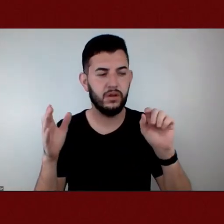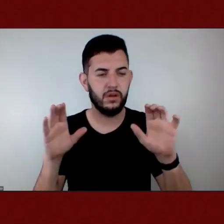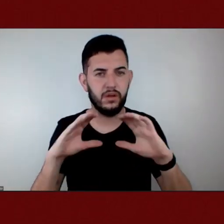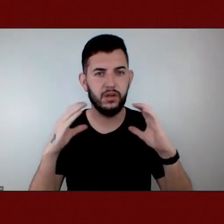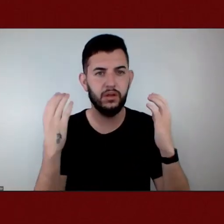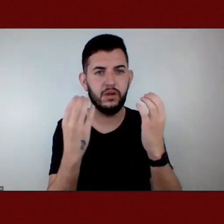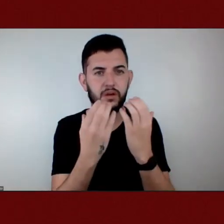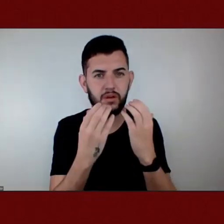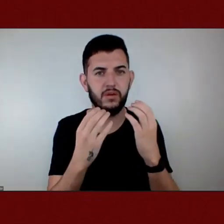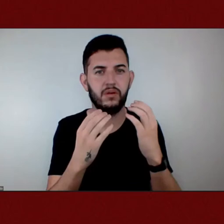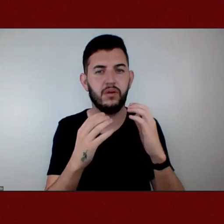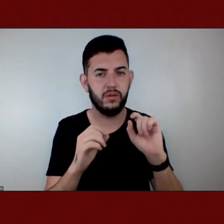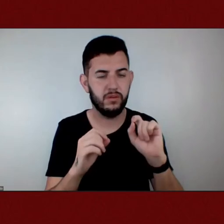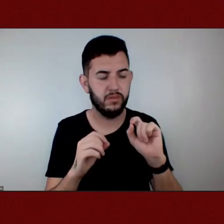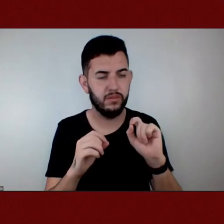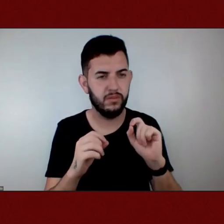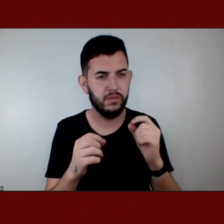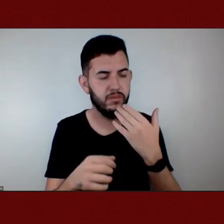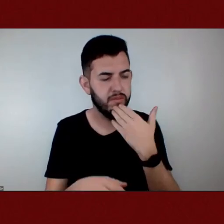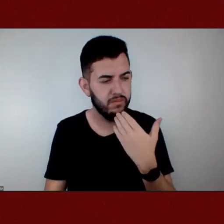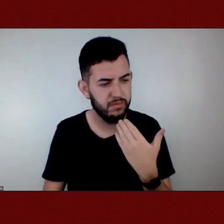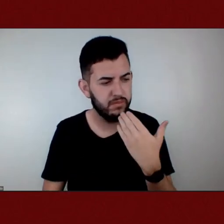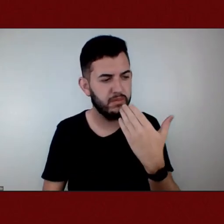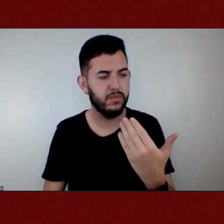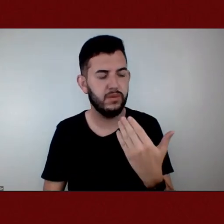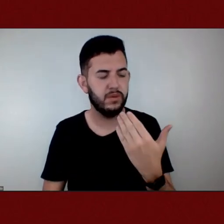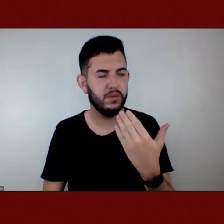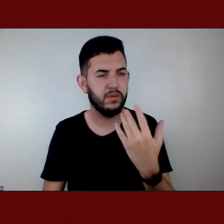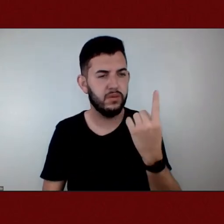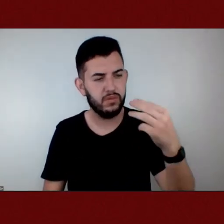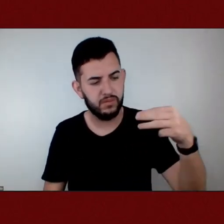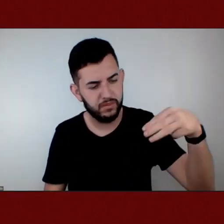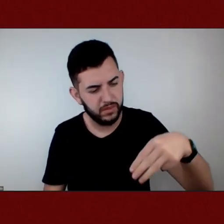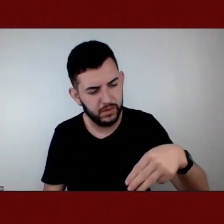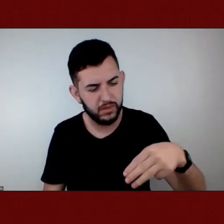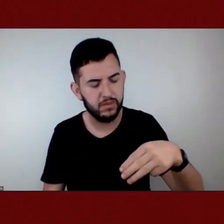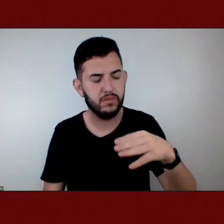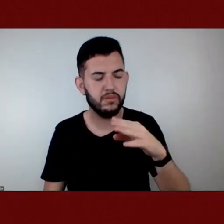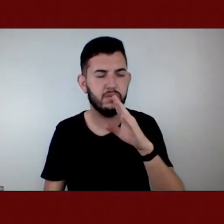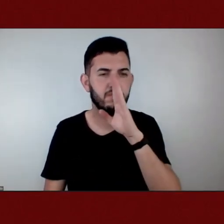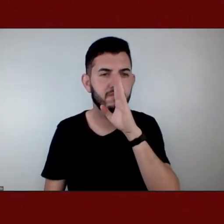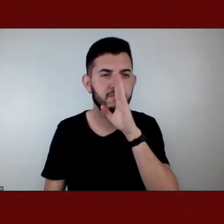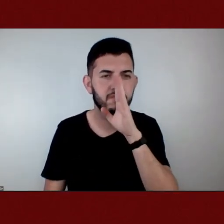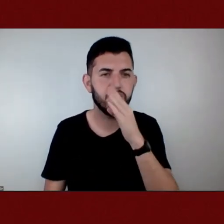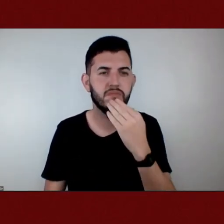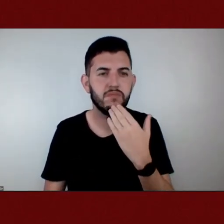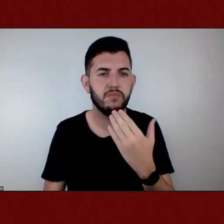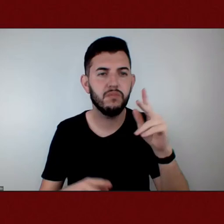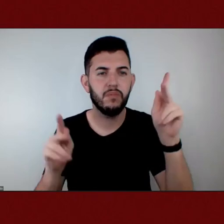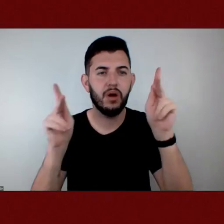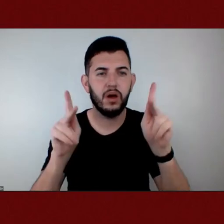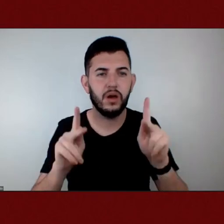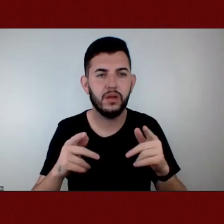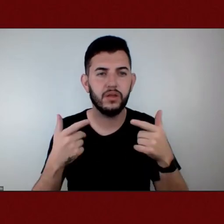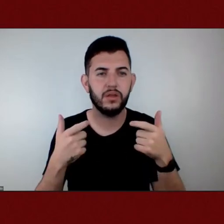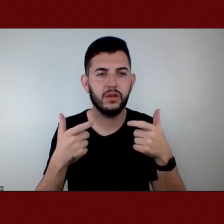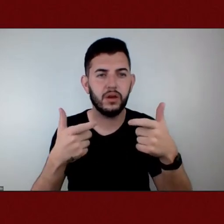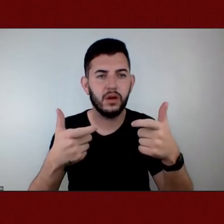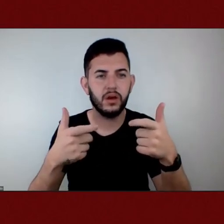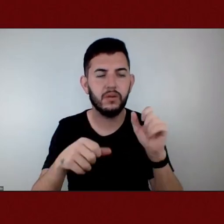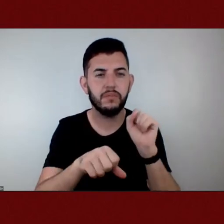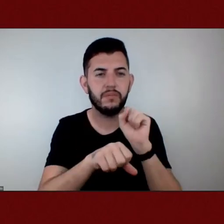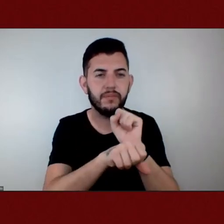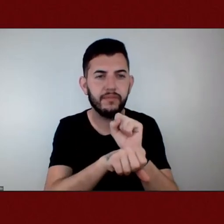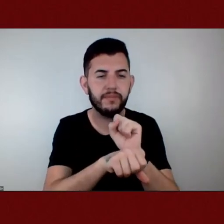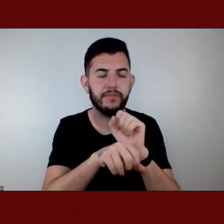pela paz, por finalizar essa guerra, por buscar um espaço de maior humanidade. E também gostaria de